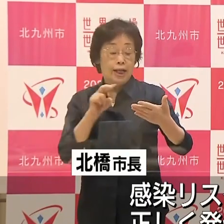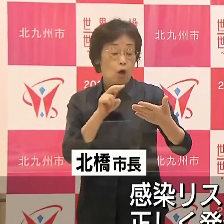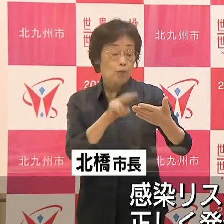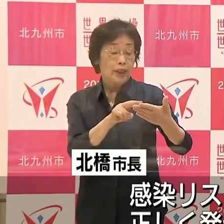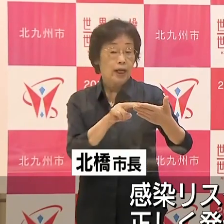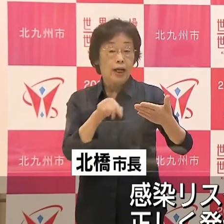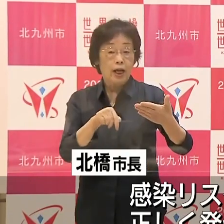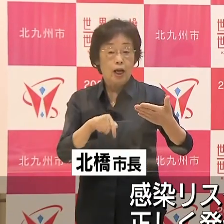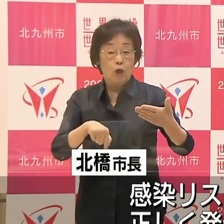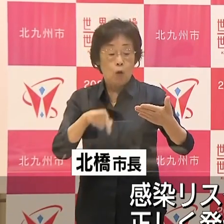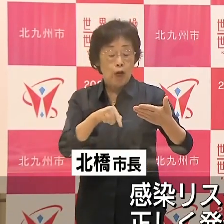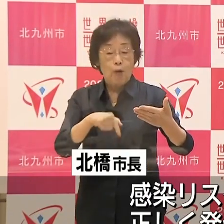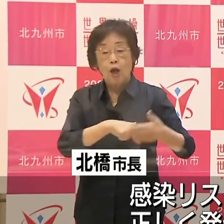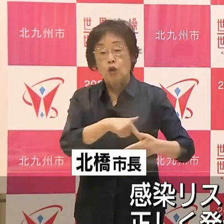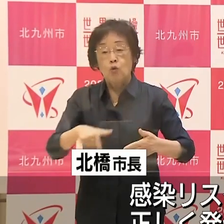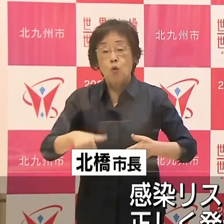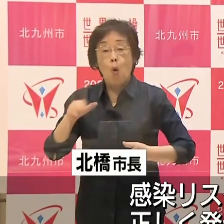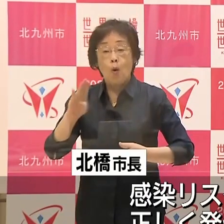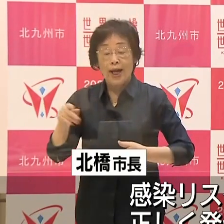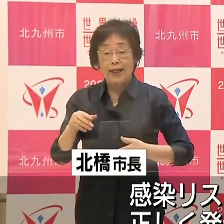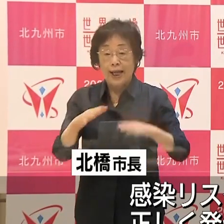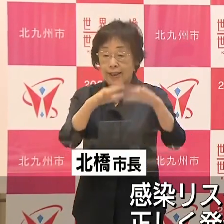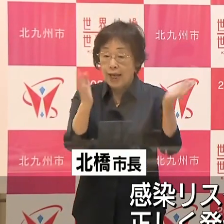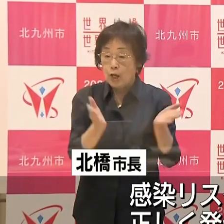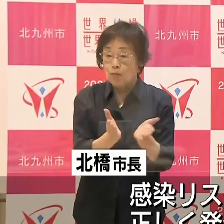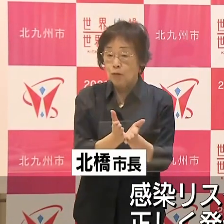効果を正しく発信していくことが重要と述べました